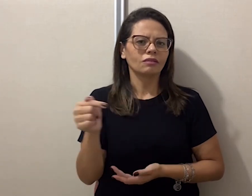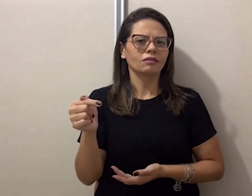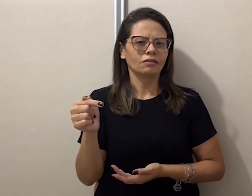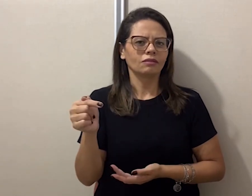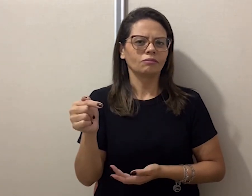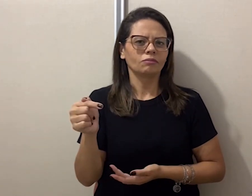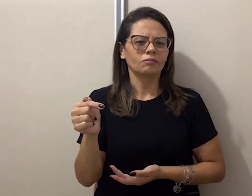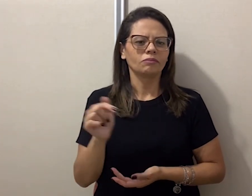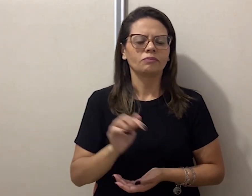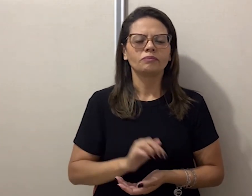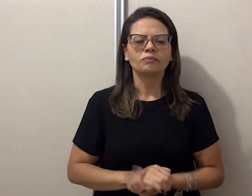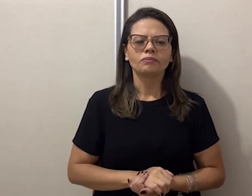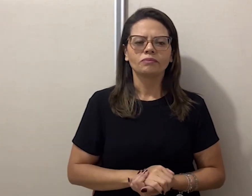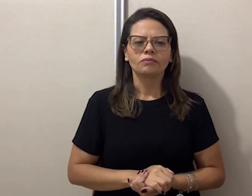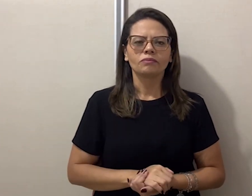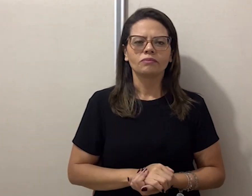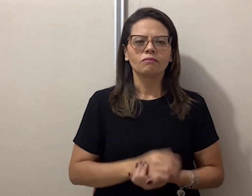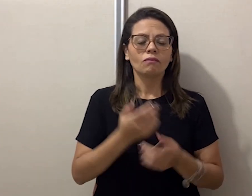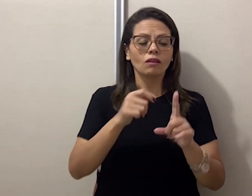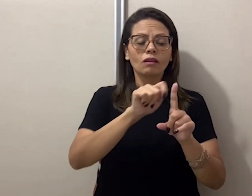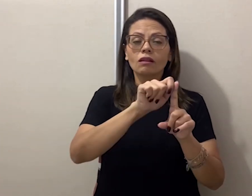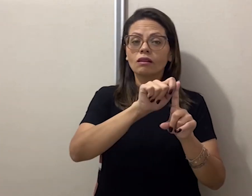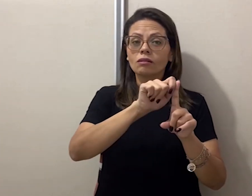É a quantidade de semanas que eu estou explicando.